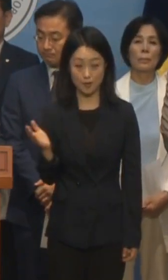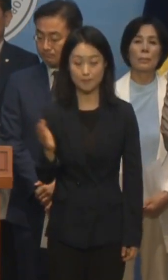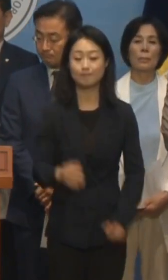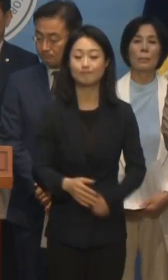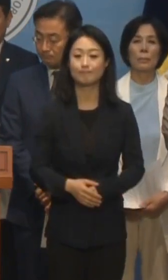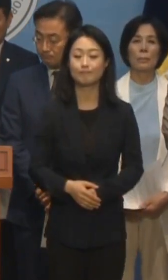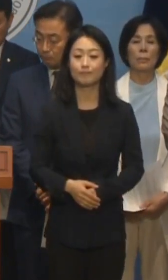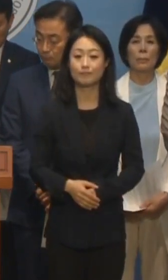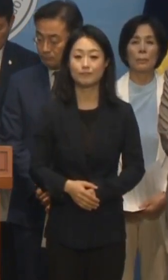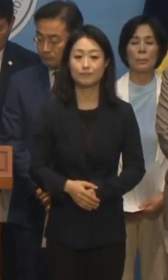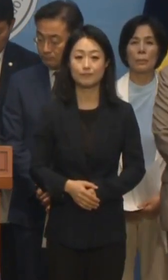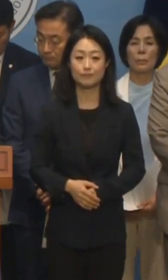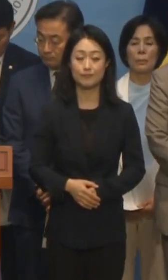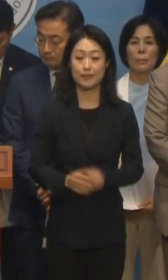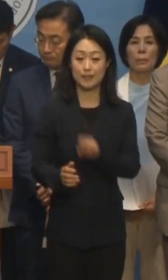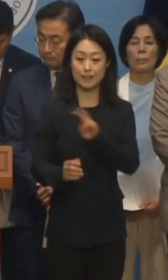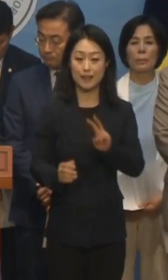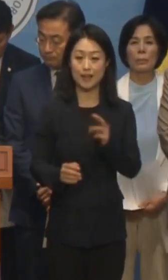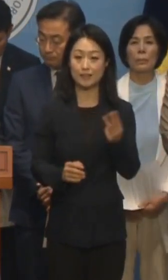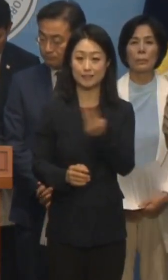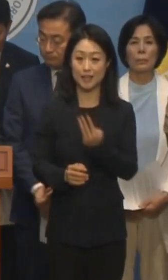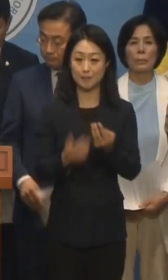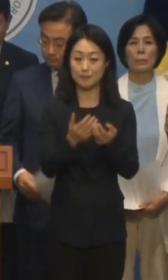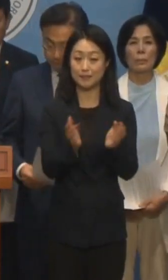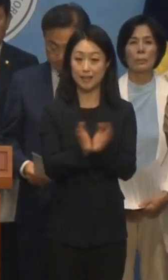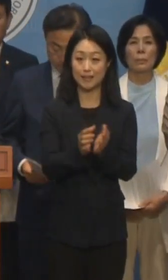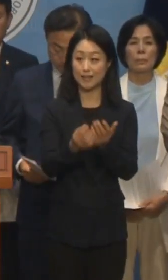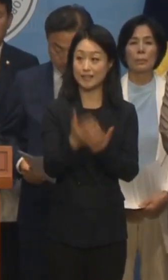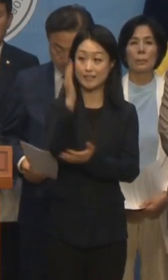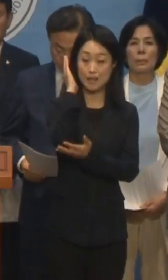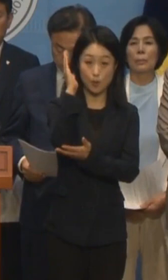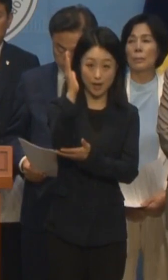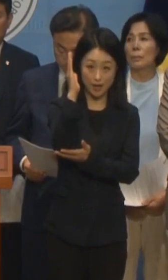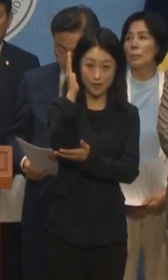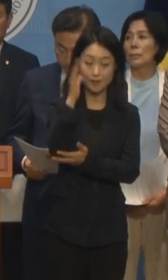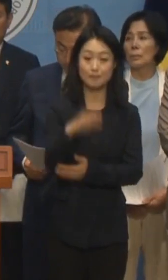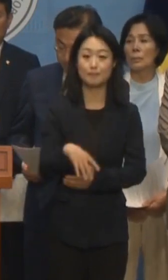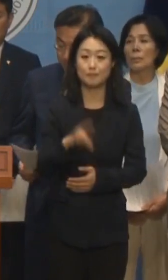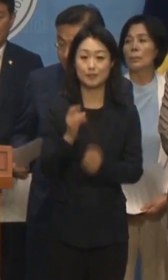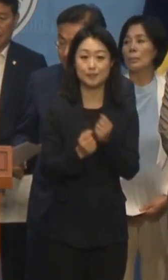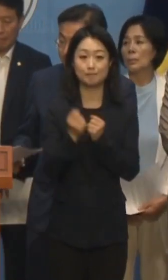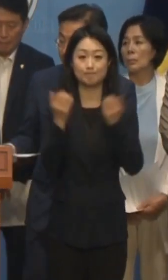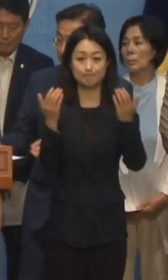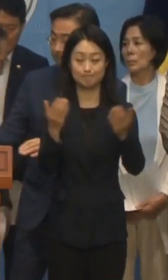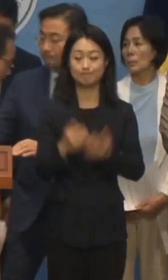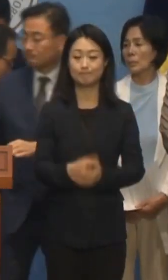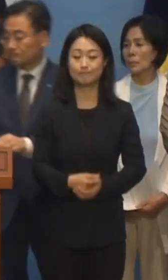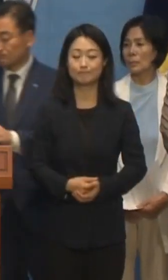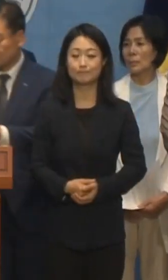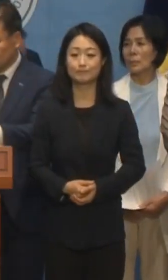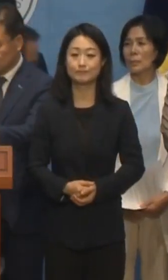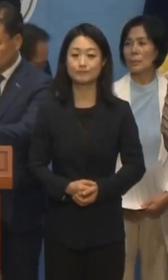지금부터 정무위 야3당 의원의 기자회견부터 시작하겠습니다.